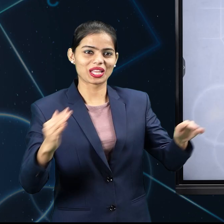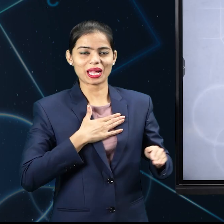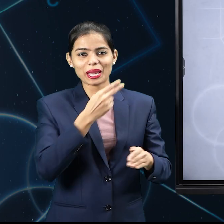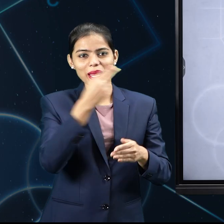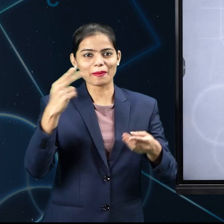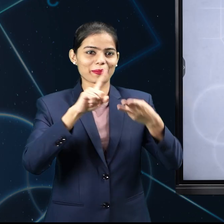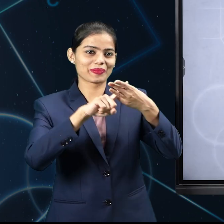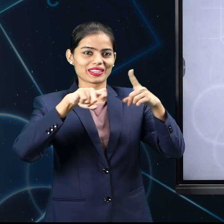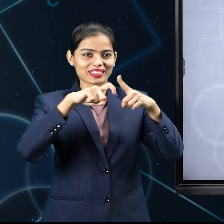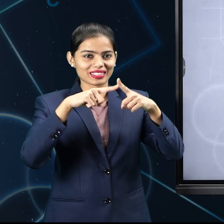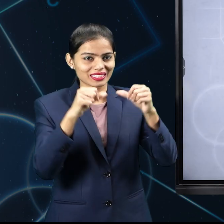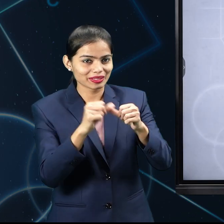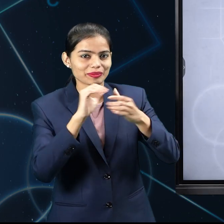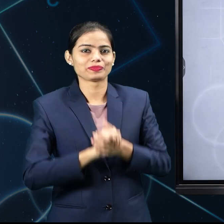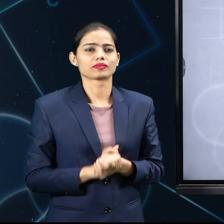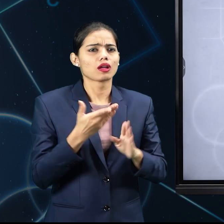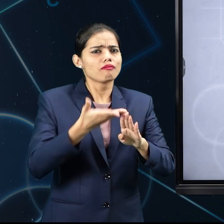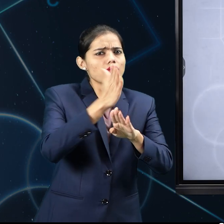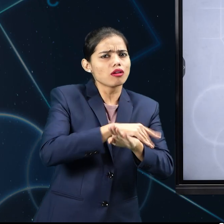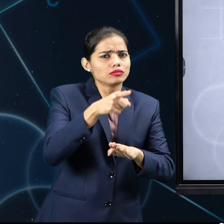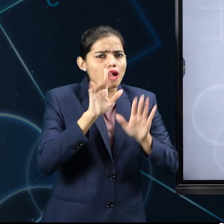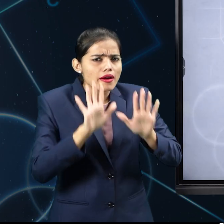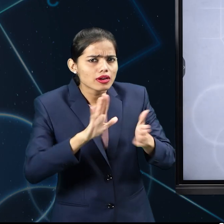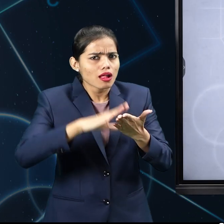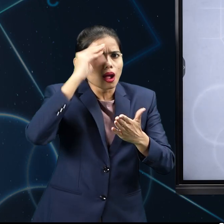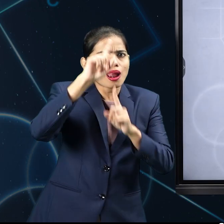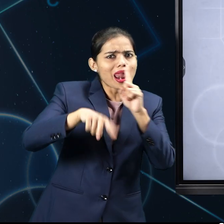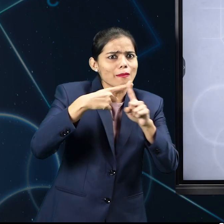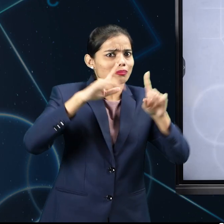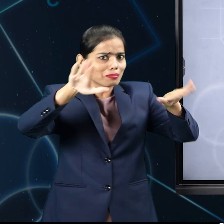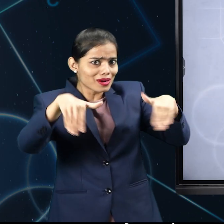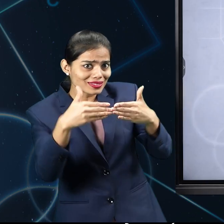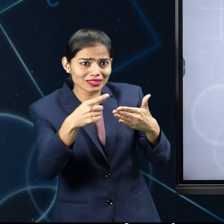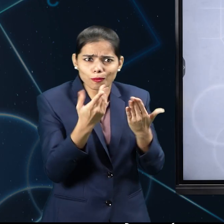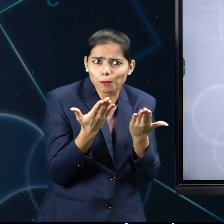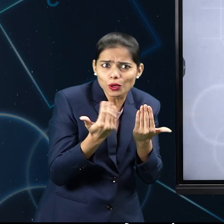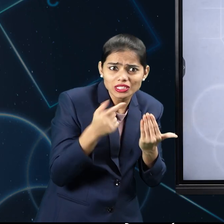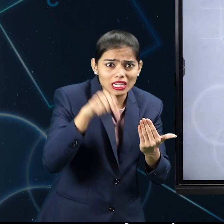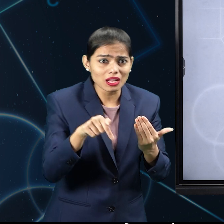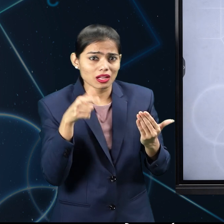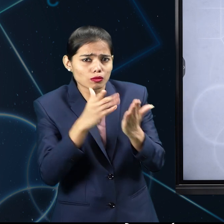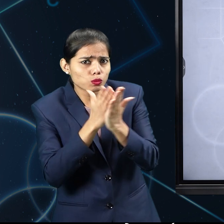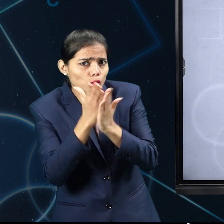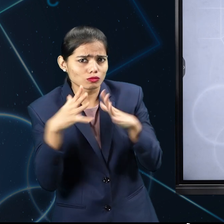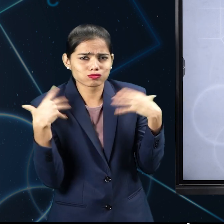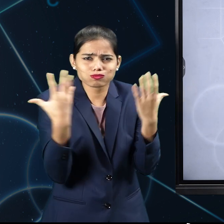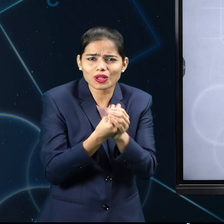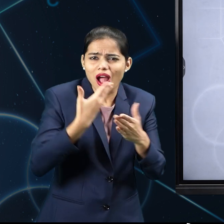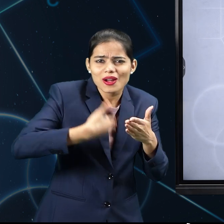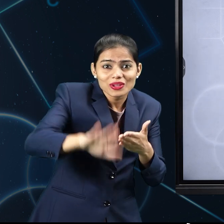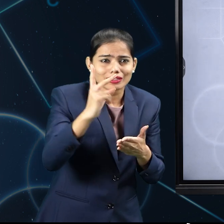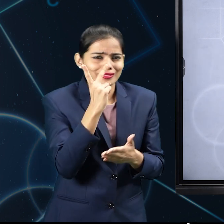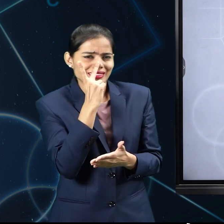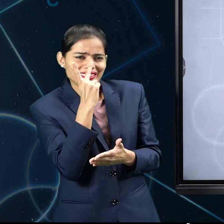नमस्कार विद्यार्थी मित्रांनो, मी अश्विनी आहे. मागील भागात आपण संभाव्यतेची ओळख शिकली आहात. आज या भागामध्ये